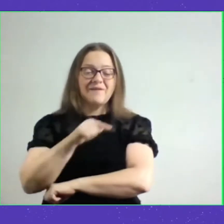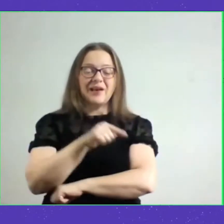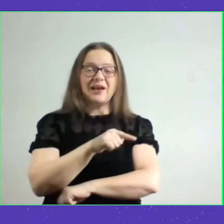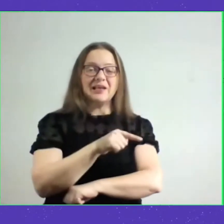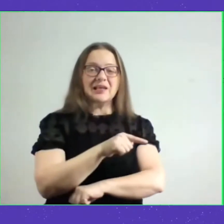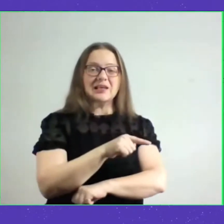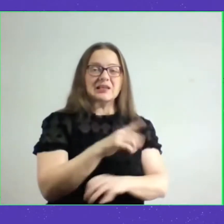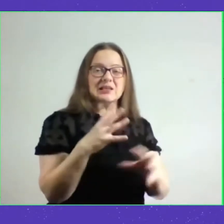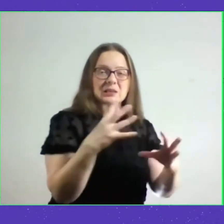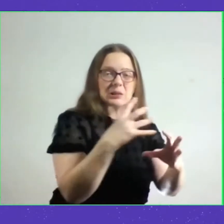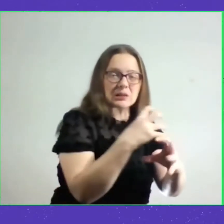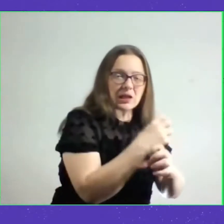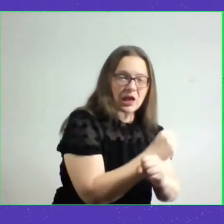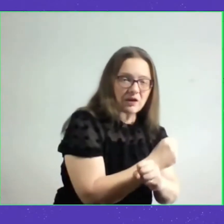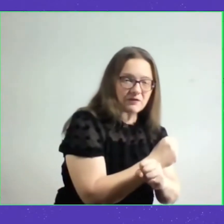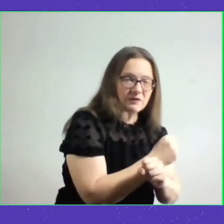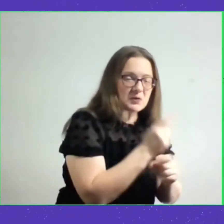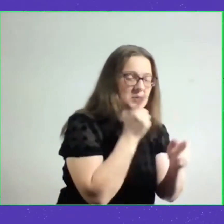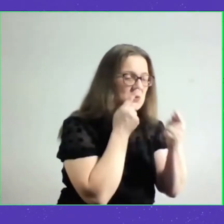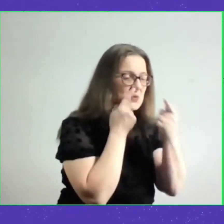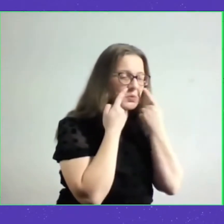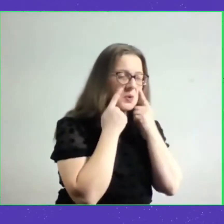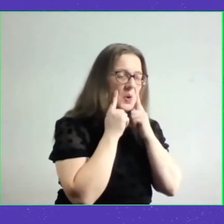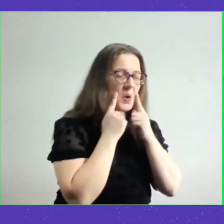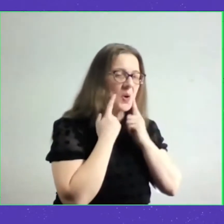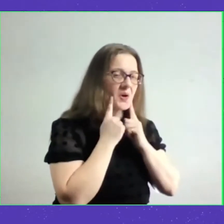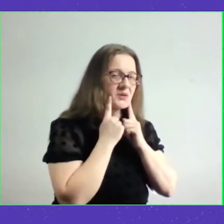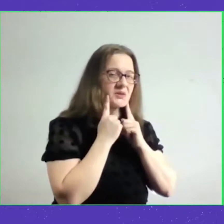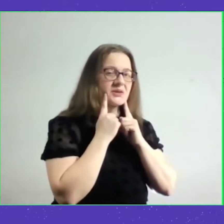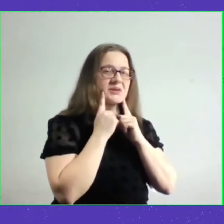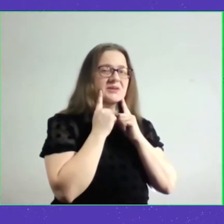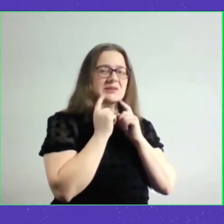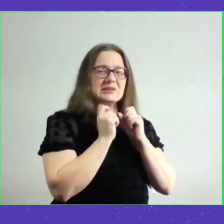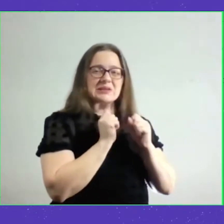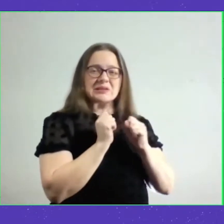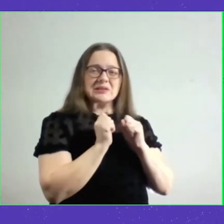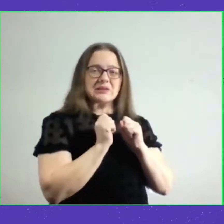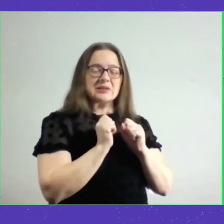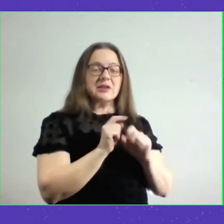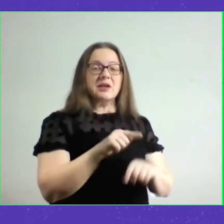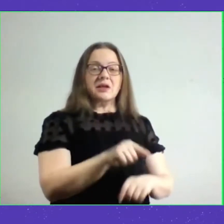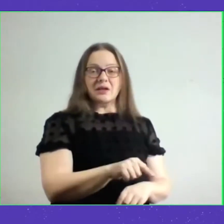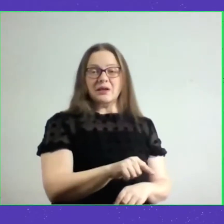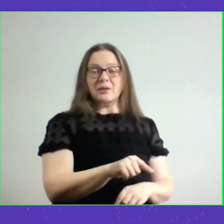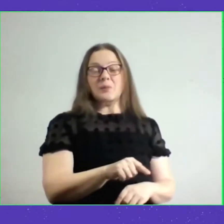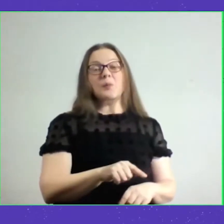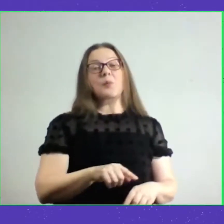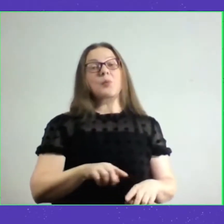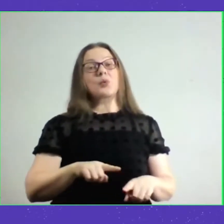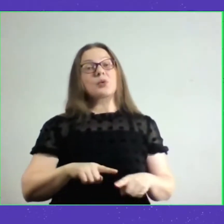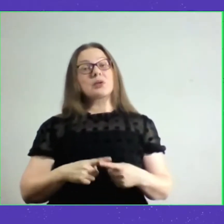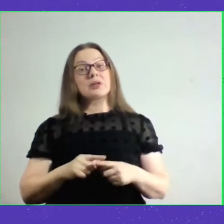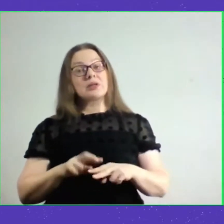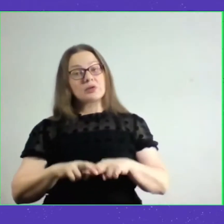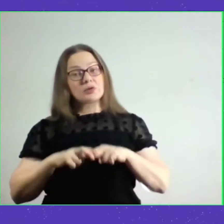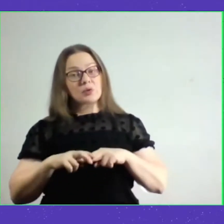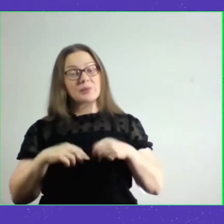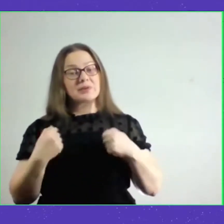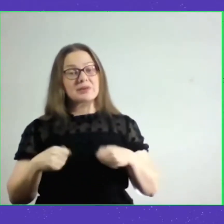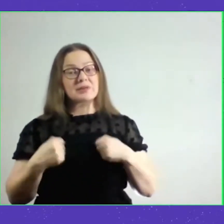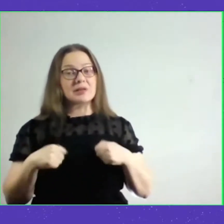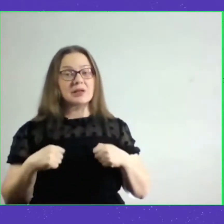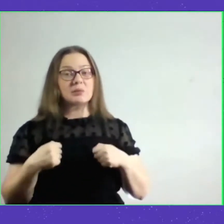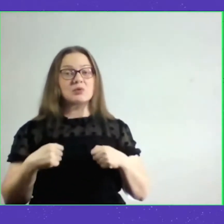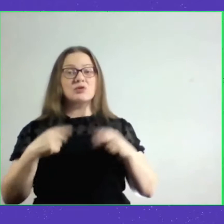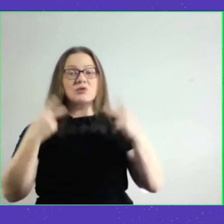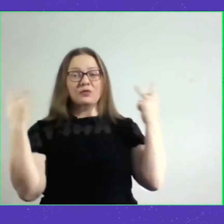dentes. Por isso que nós precisamos valorizar a vida da igreja como a realidade do reino dos céus. Porque nós queremos entrar na manifestação